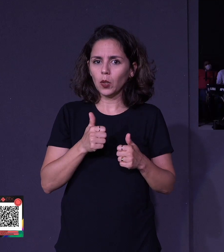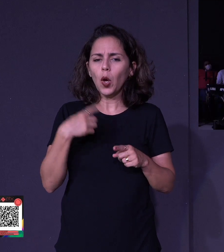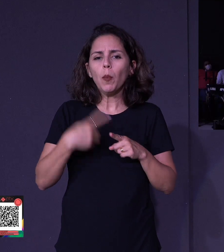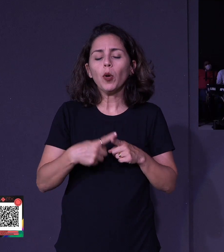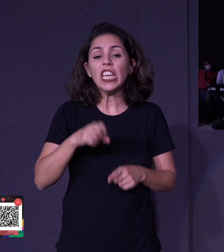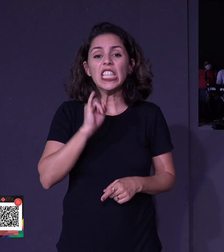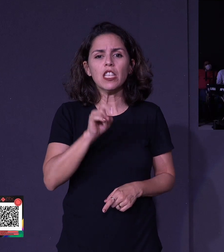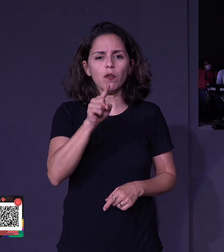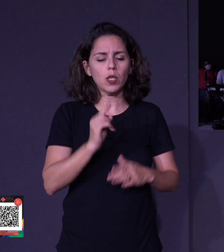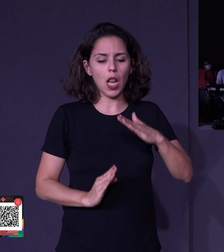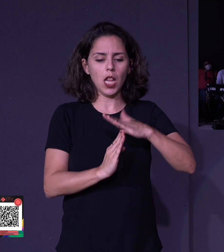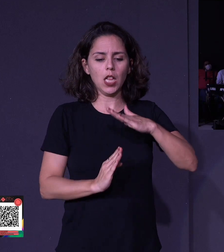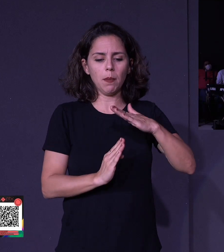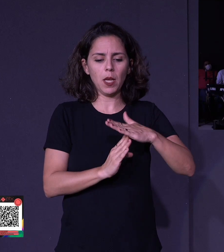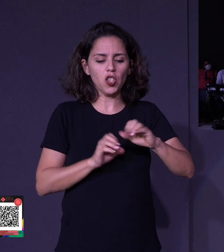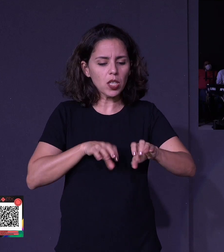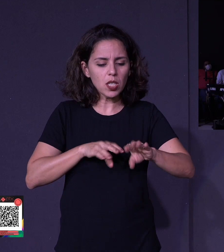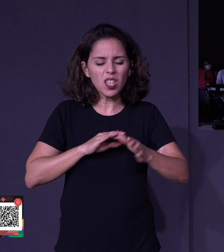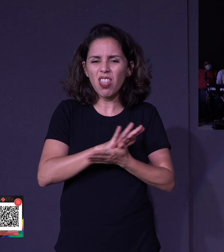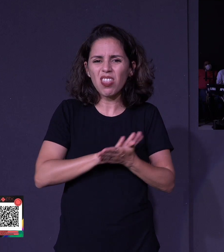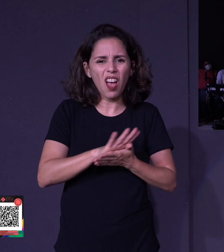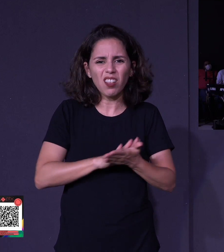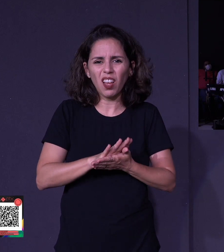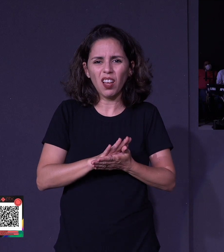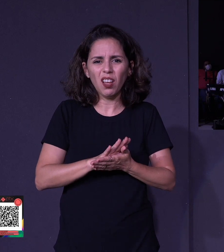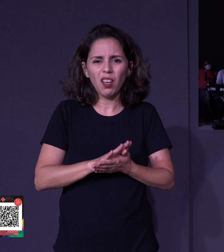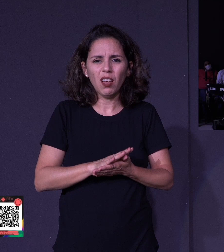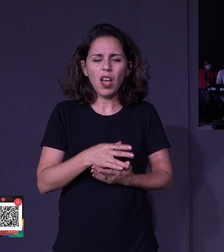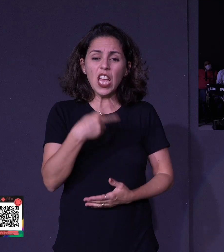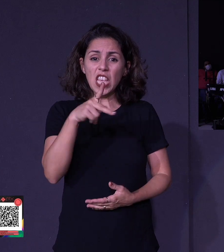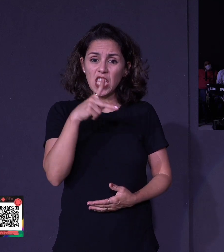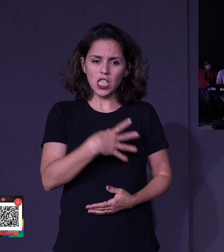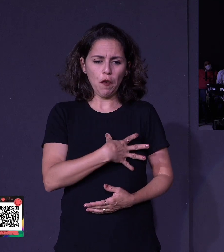Então a liberdade tem que ser progressiva e responsável.